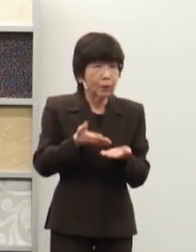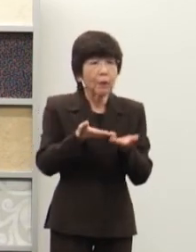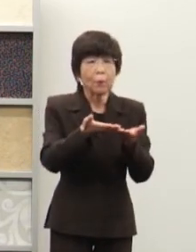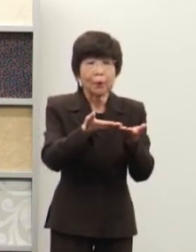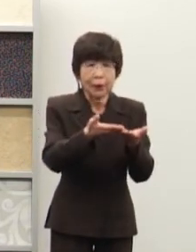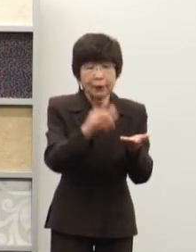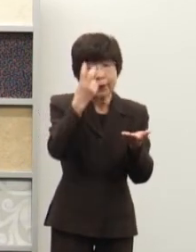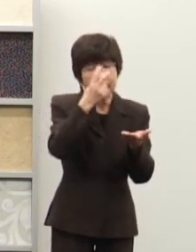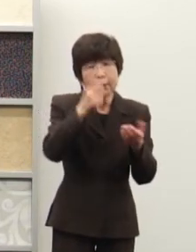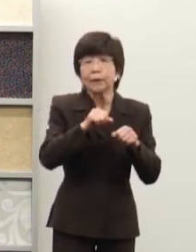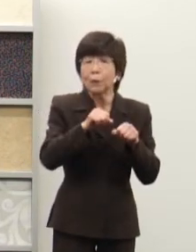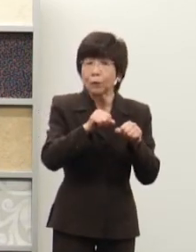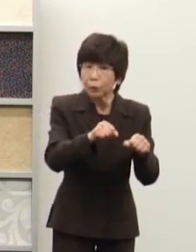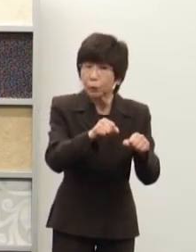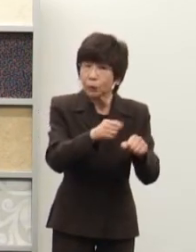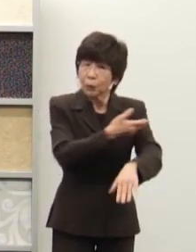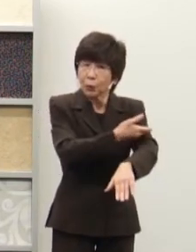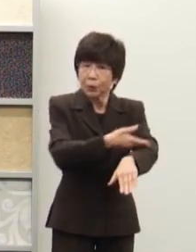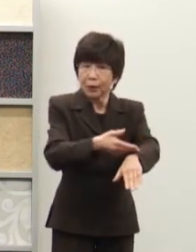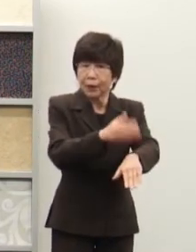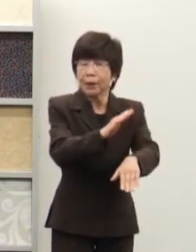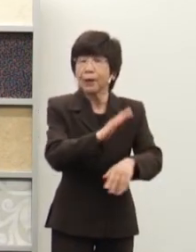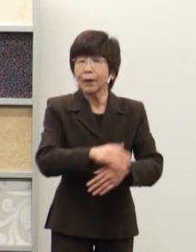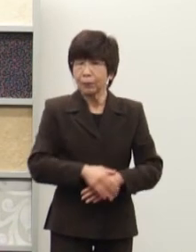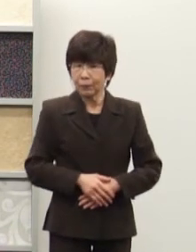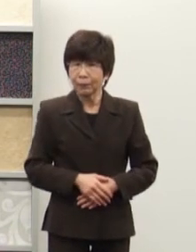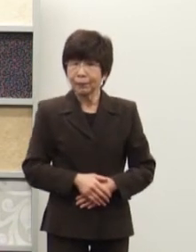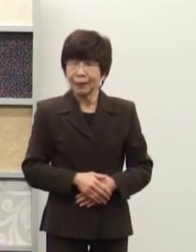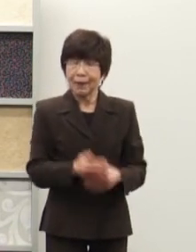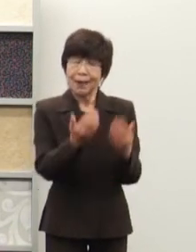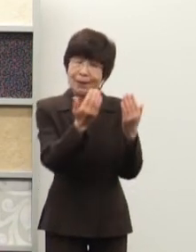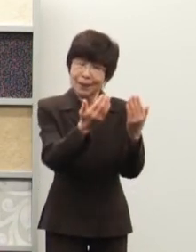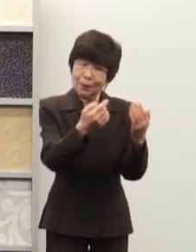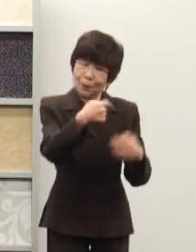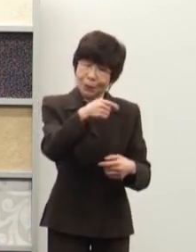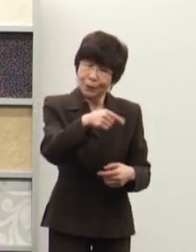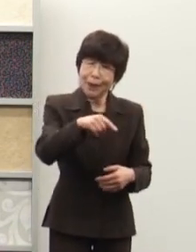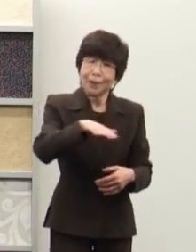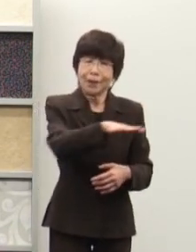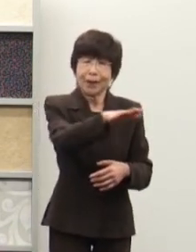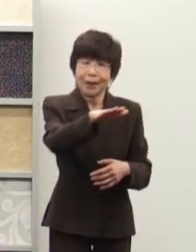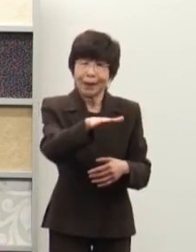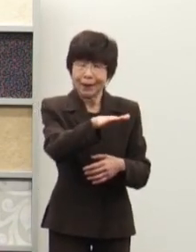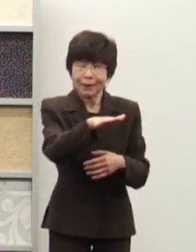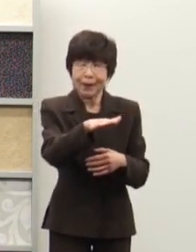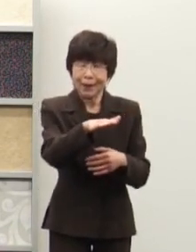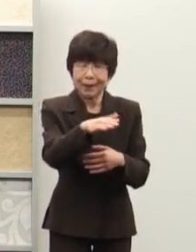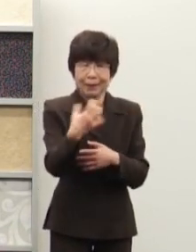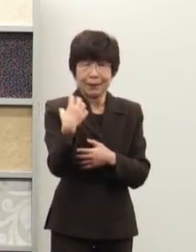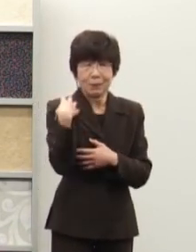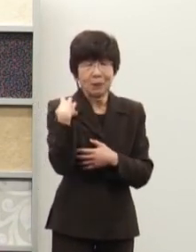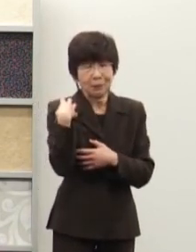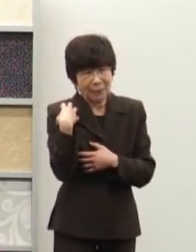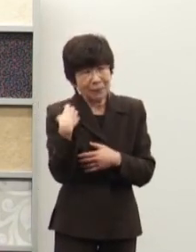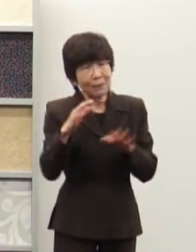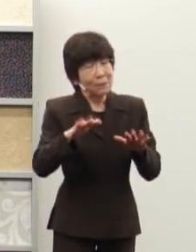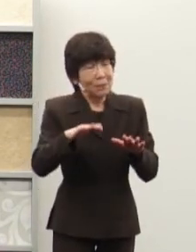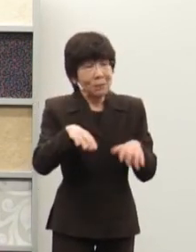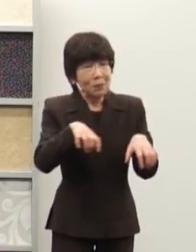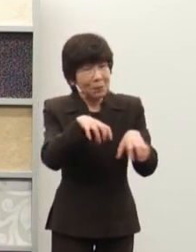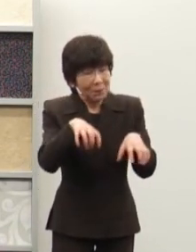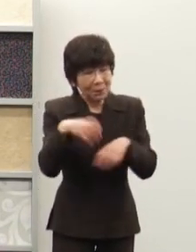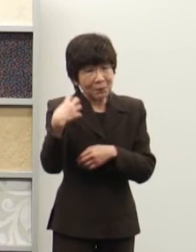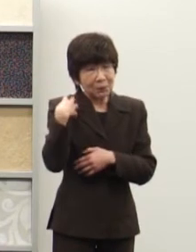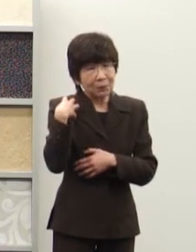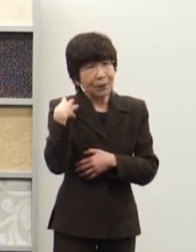思います。それからその学校への負担、まあ、学校、まあ、特にその先生方、まあ、今ただでさえ大変な、